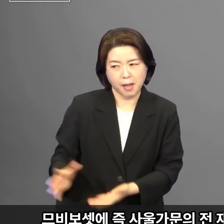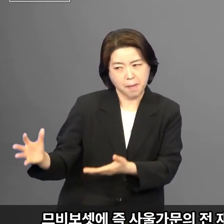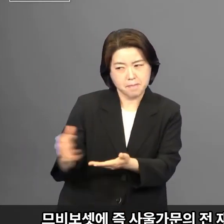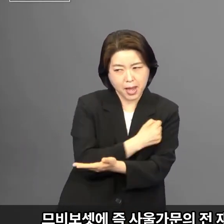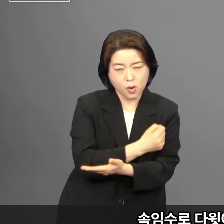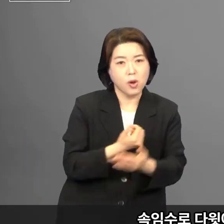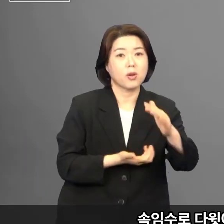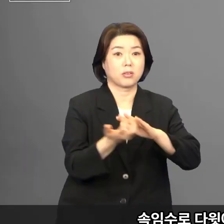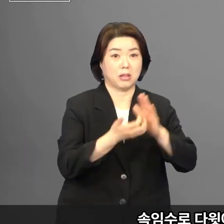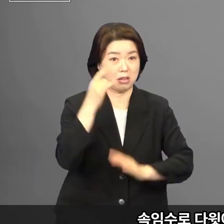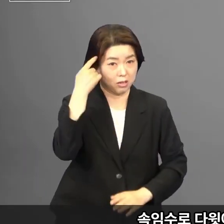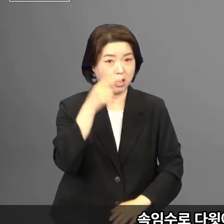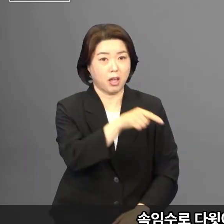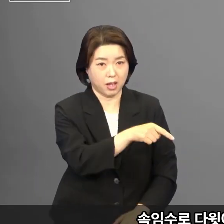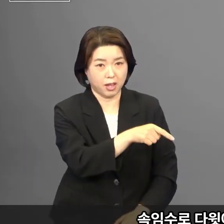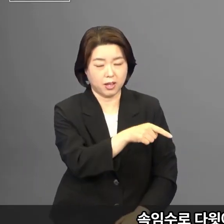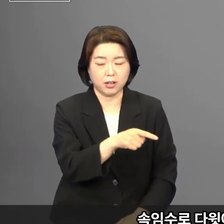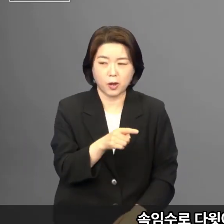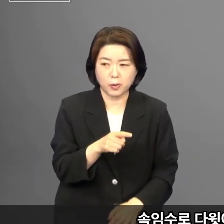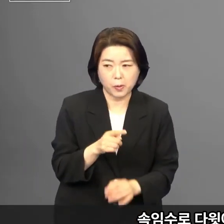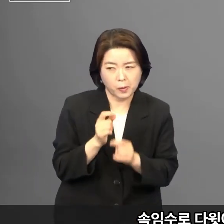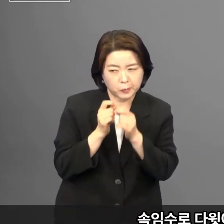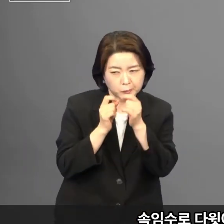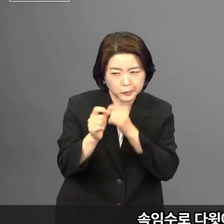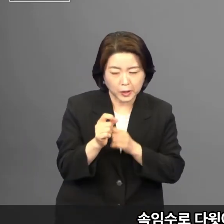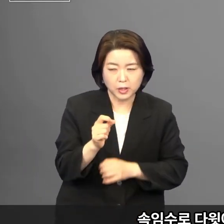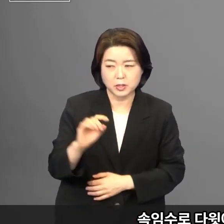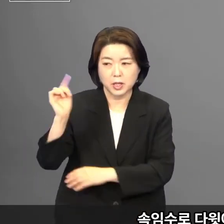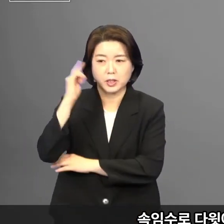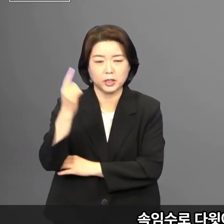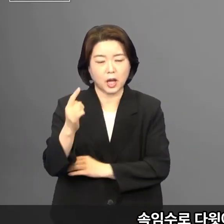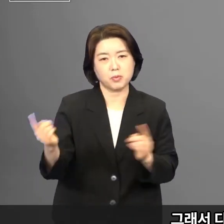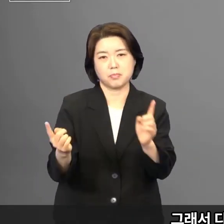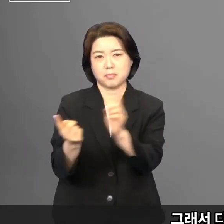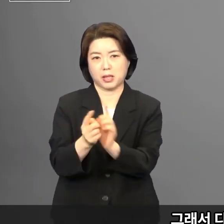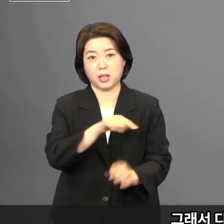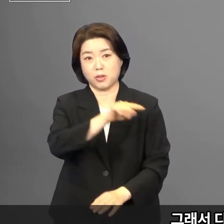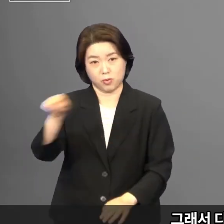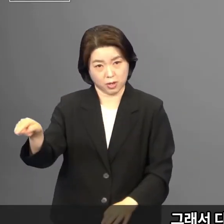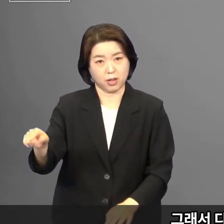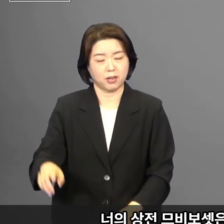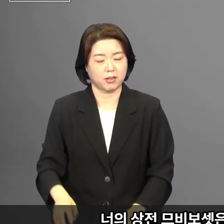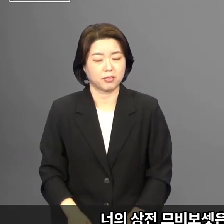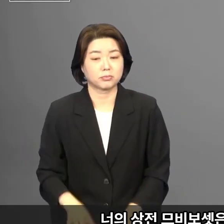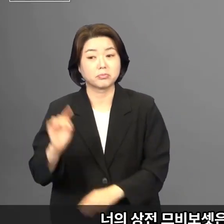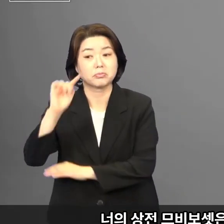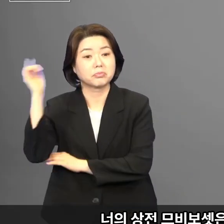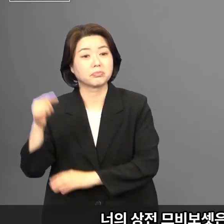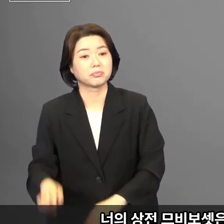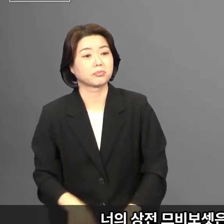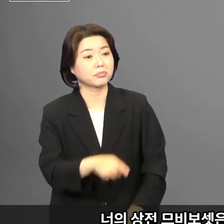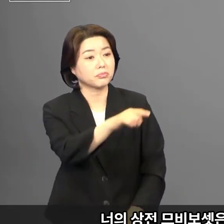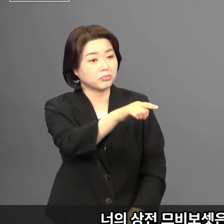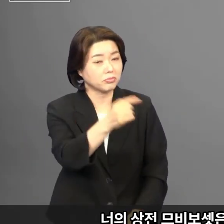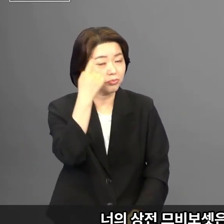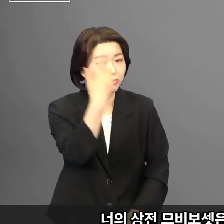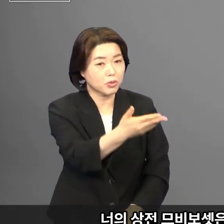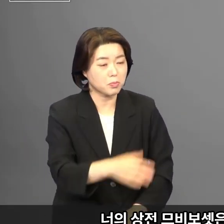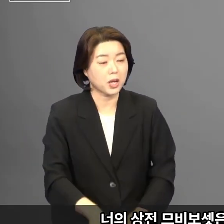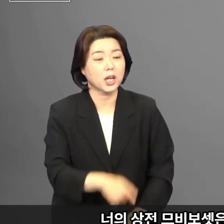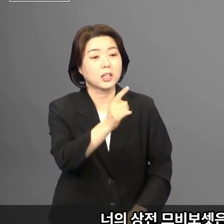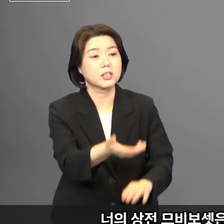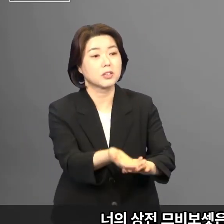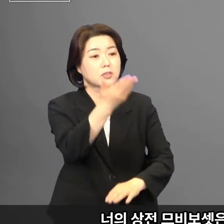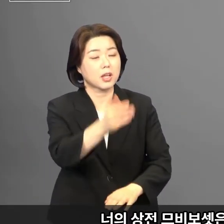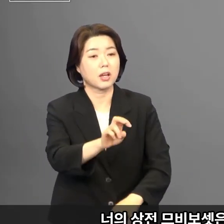가지고 속임수로 다윗에게 나타난 것입니다. 그래서 다윗이 묻는 거죠. 너의 상전 무비보셋은